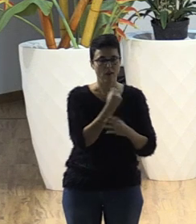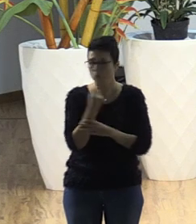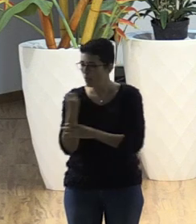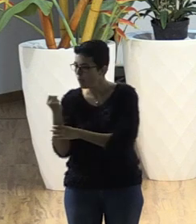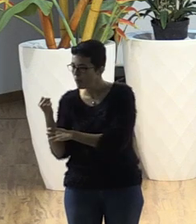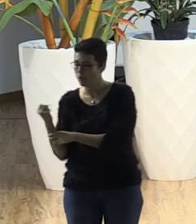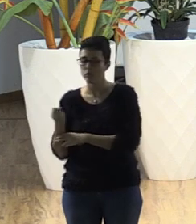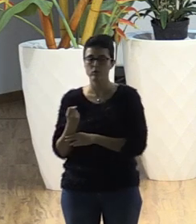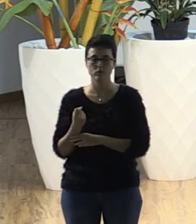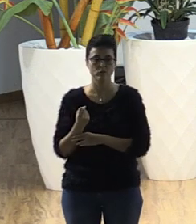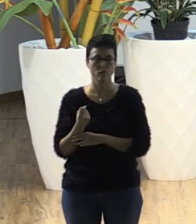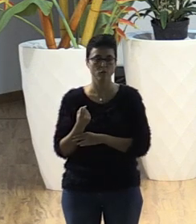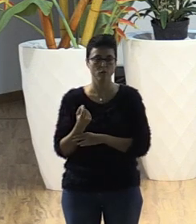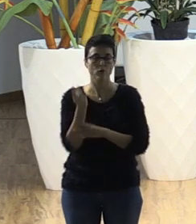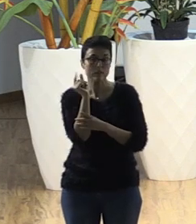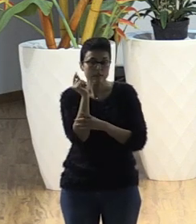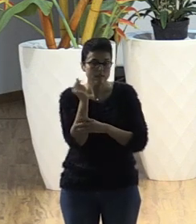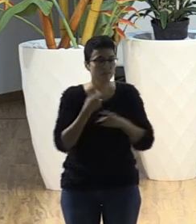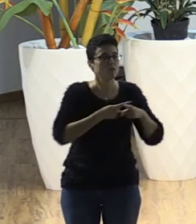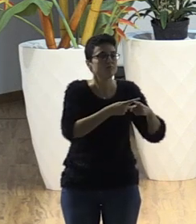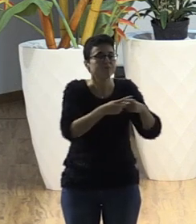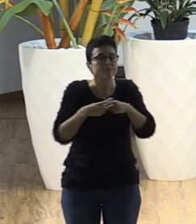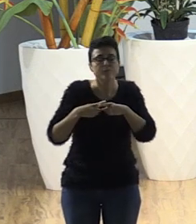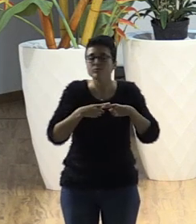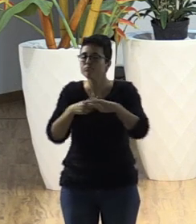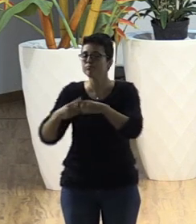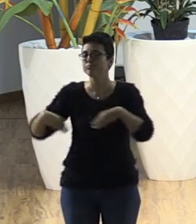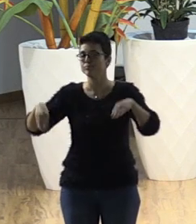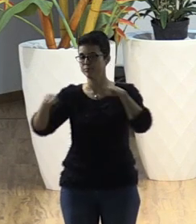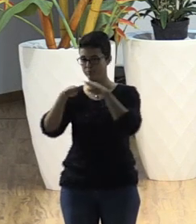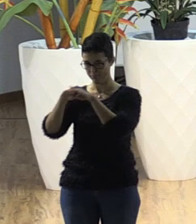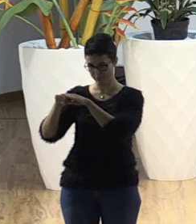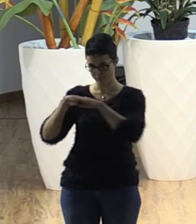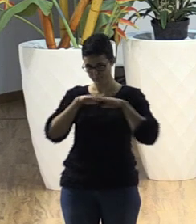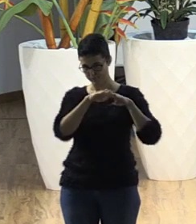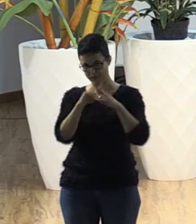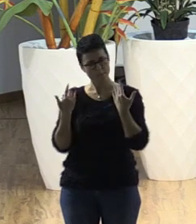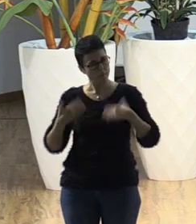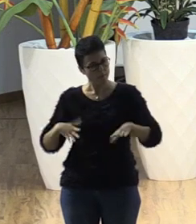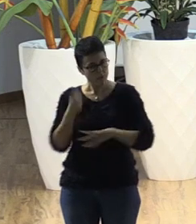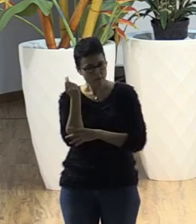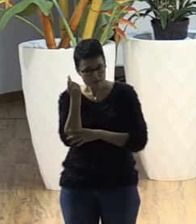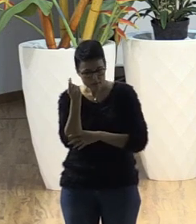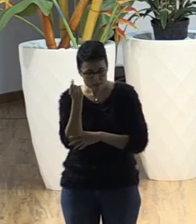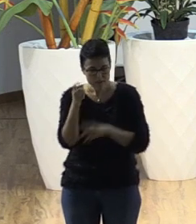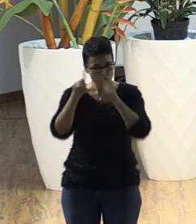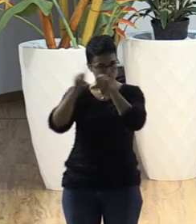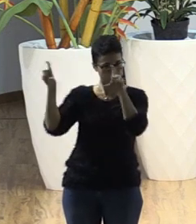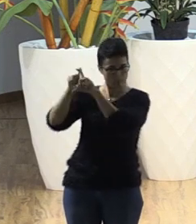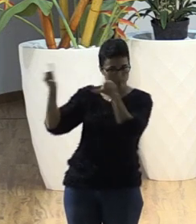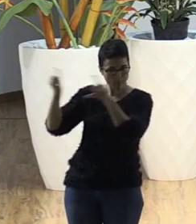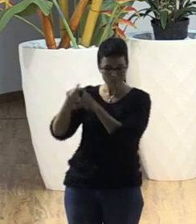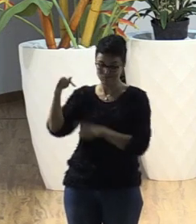una redistribución más igualitaria de la riqueza. Pero el capitalismo financiero, que es el